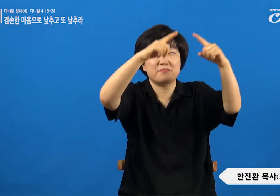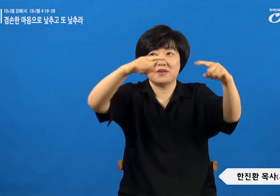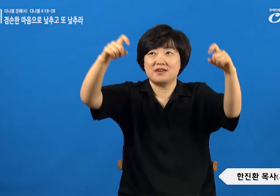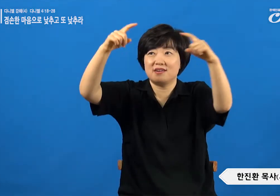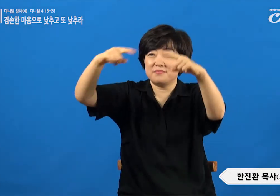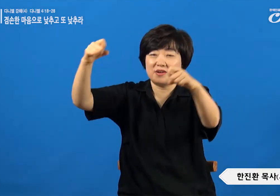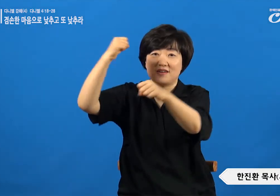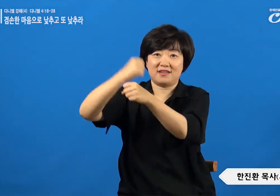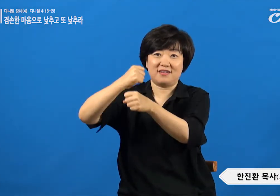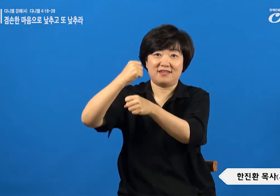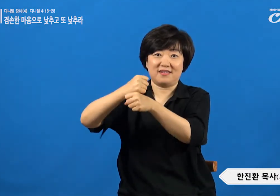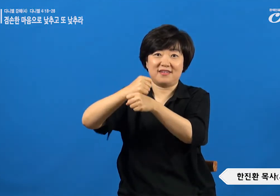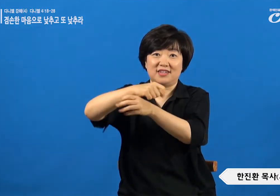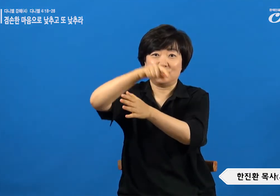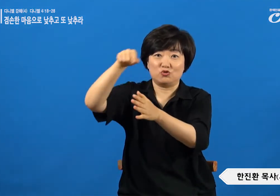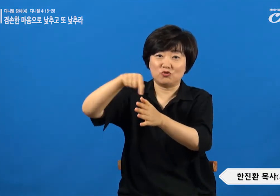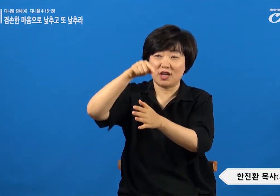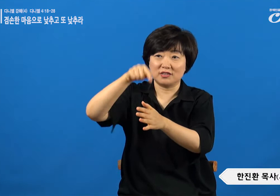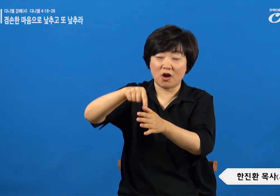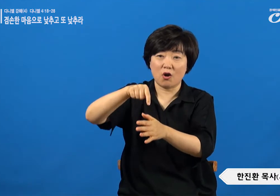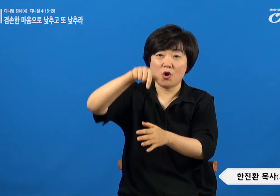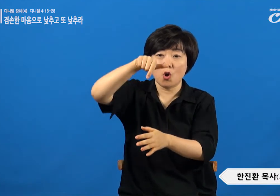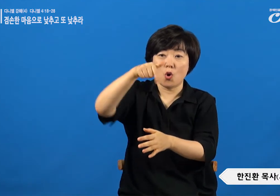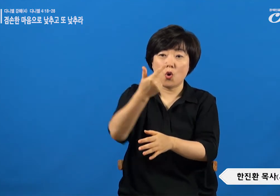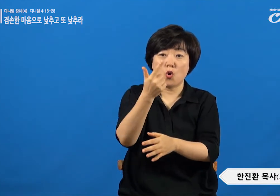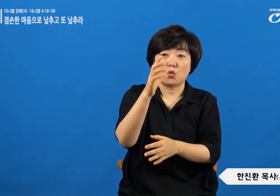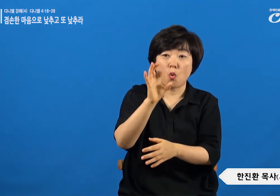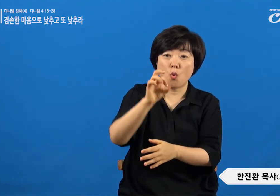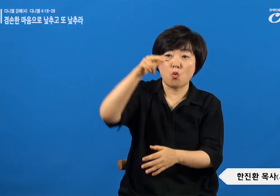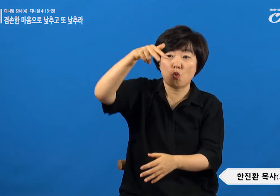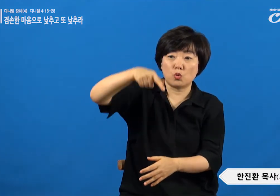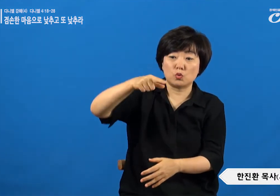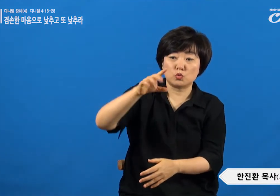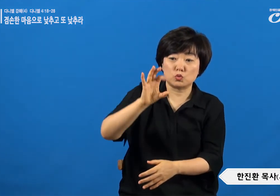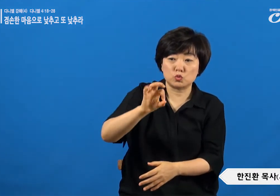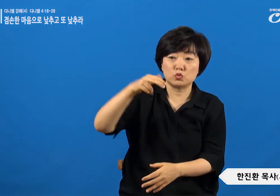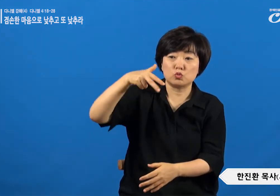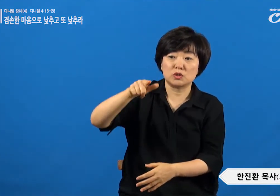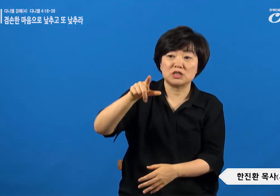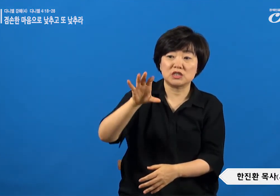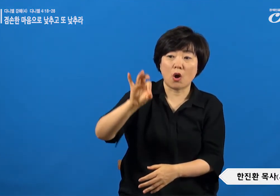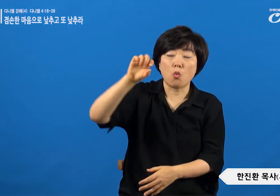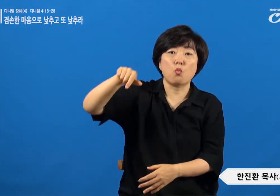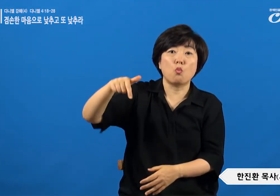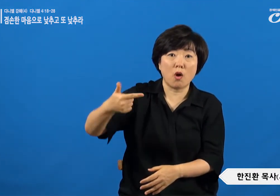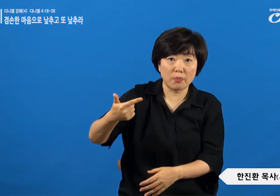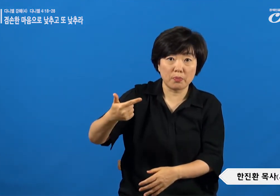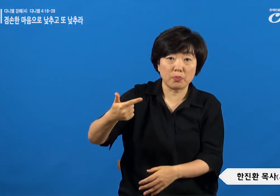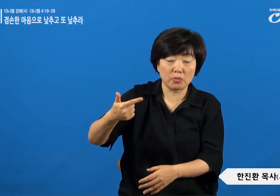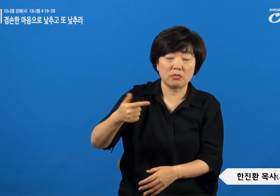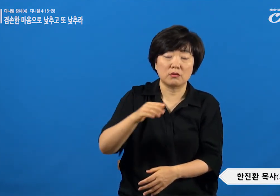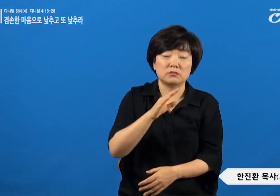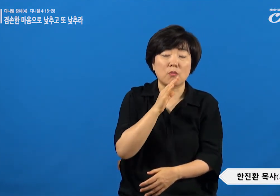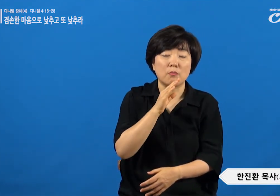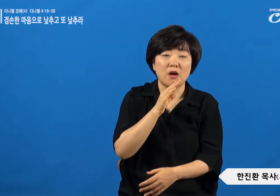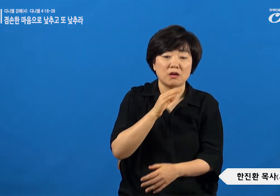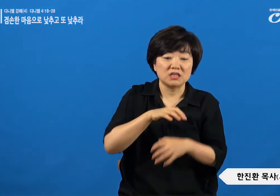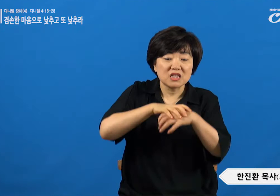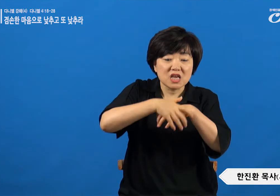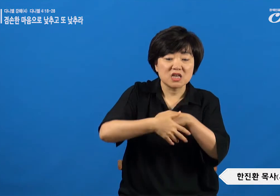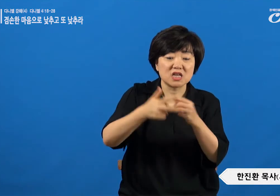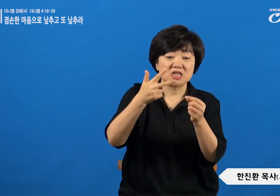건축물들을 세웠는데, 그 중에서 공중정원이라는 그런 건축물은 지금도 세계 7대 불가사의 중에